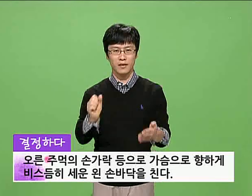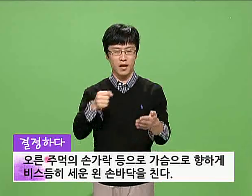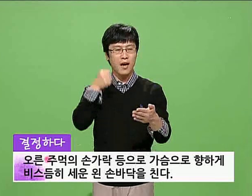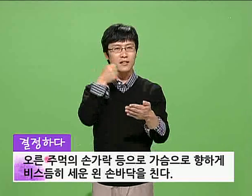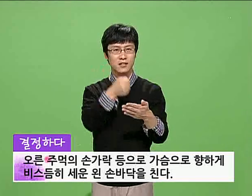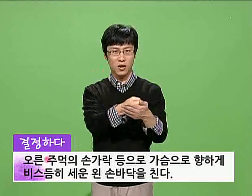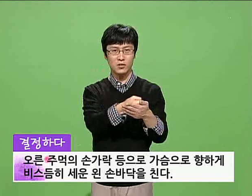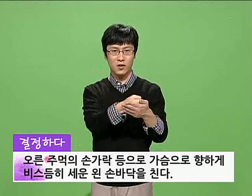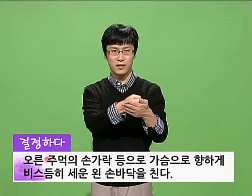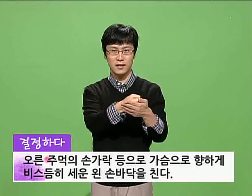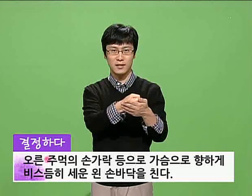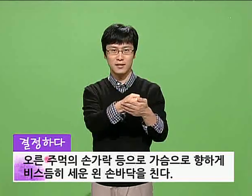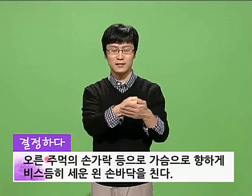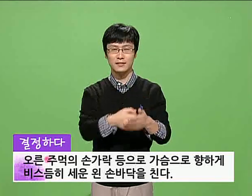결정하다.